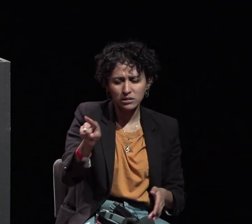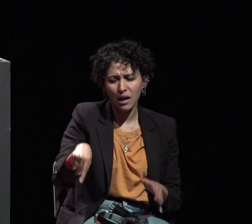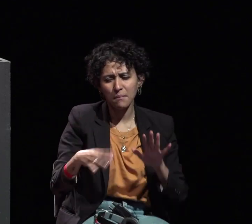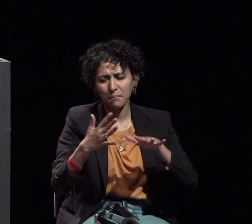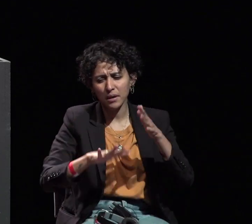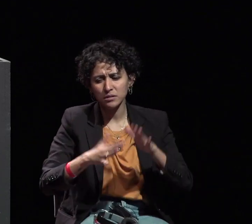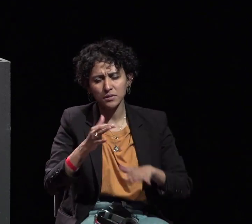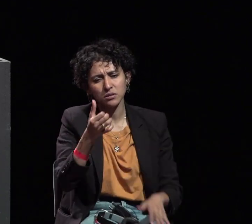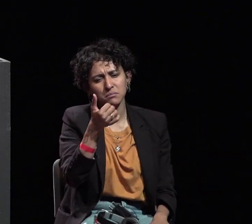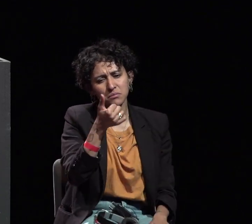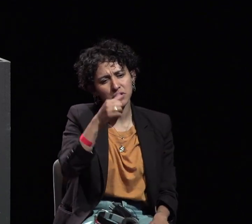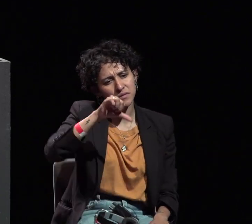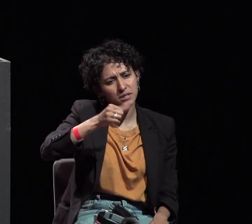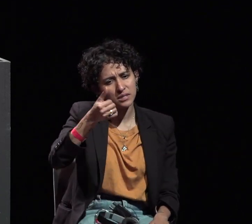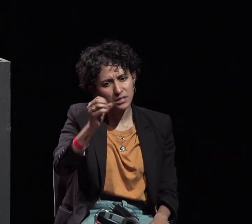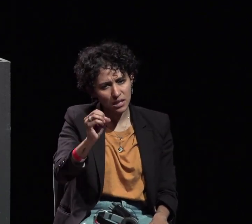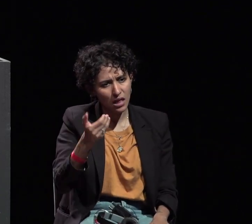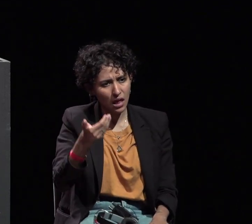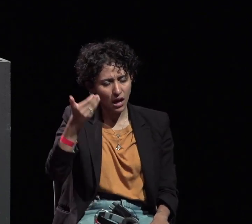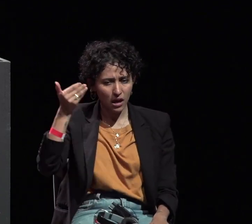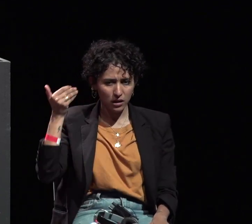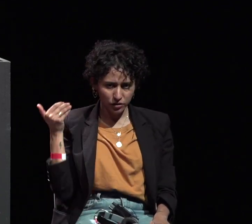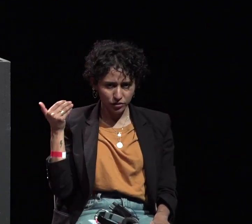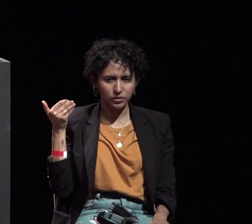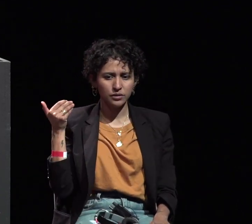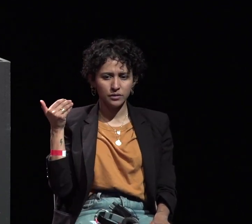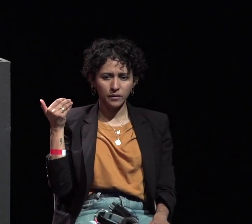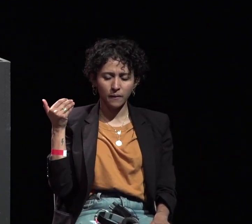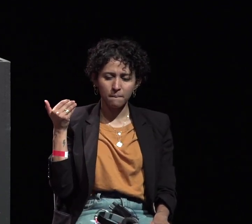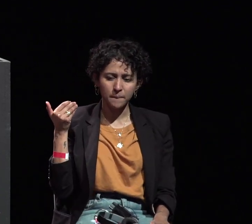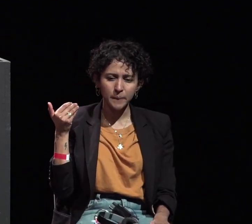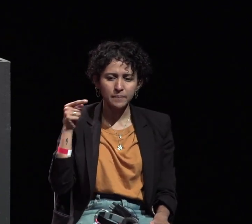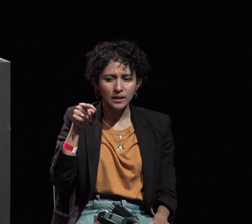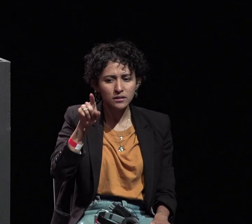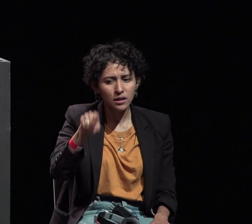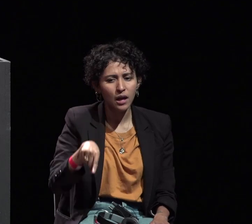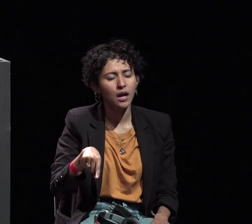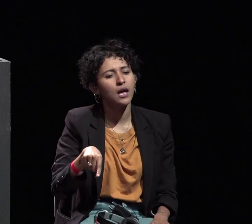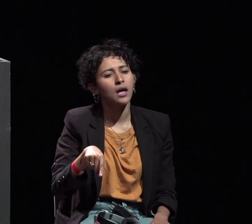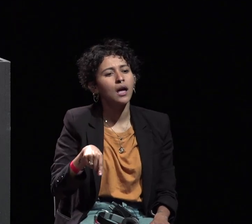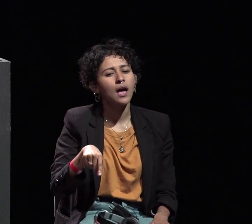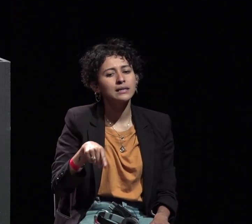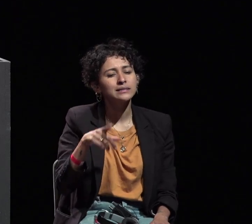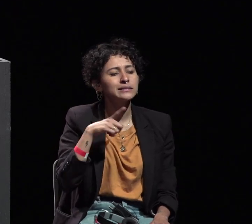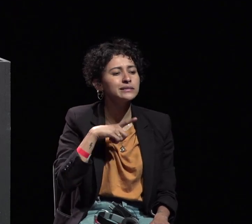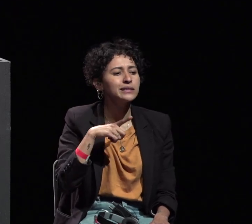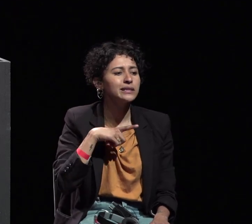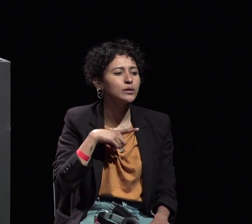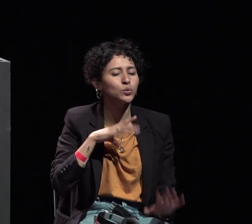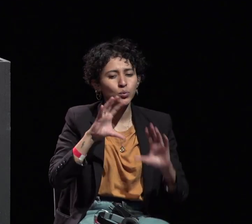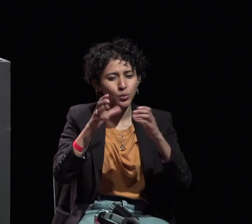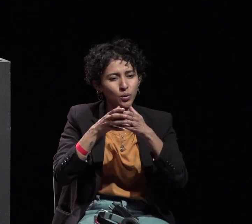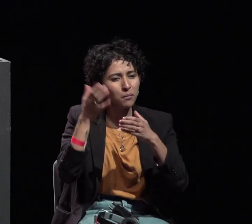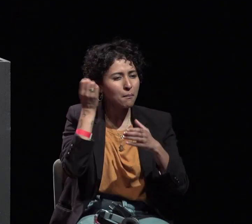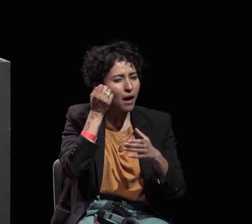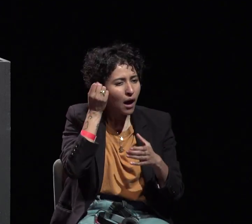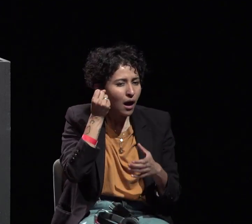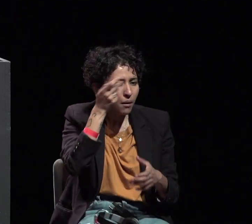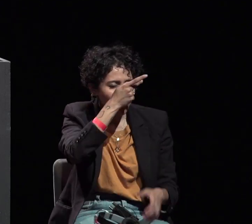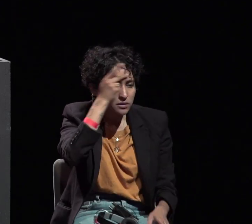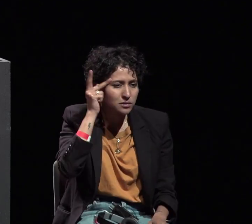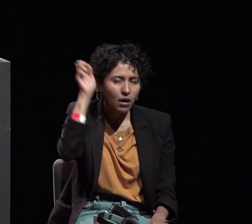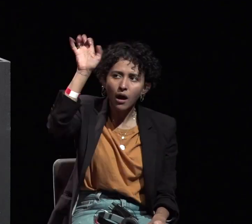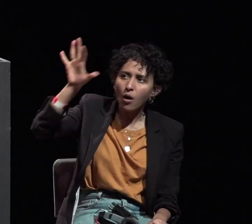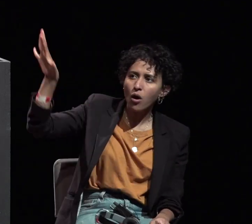1960, né, seria a rigor relacionado à demanda euro-americana por tais cabeças já no final do século XIX. Né.